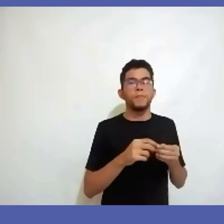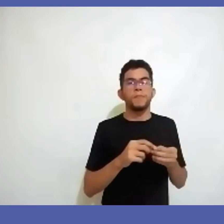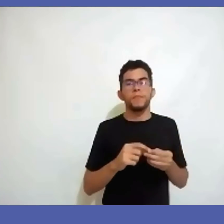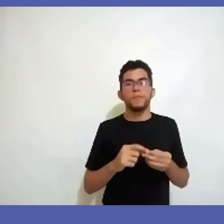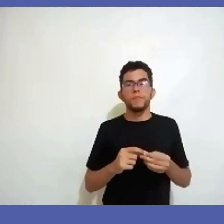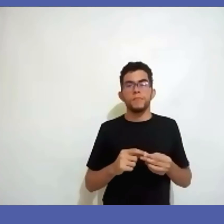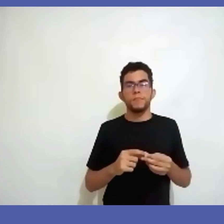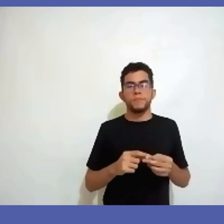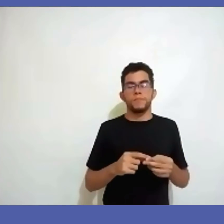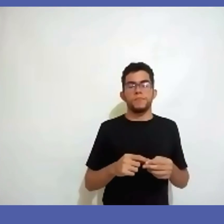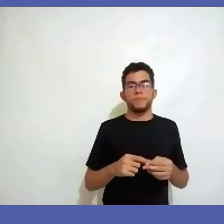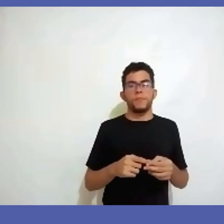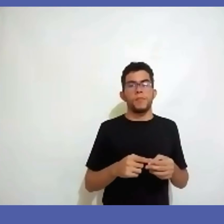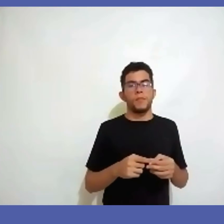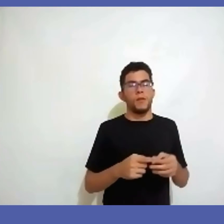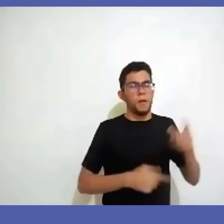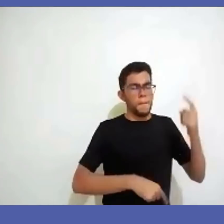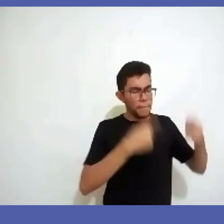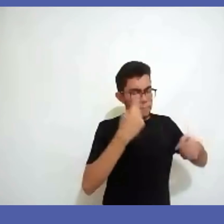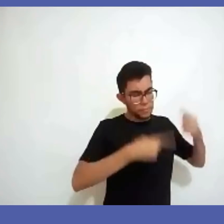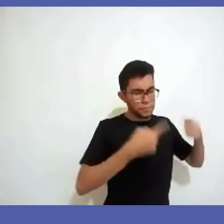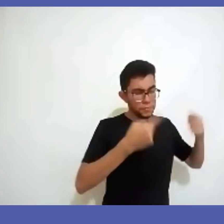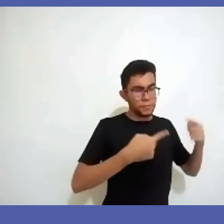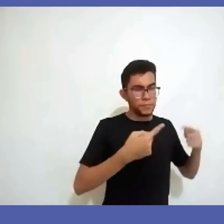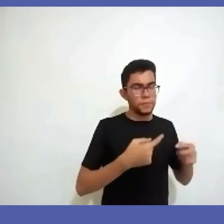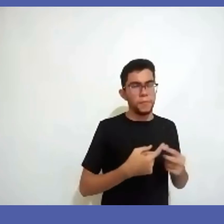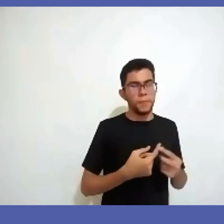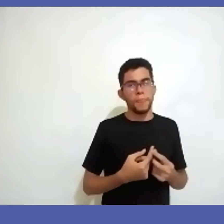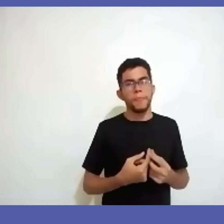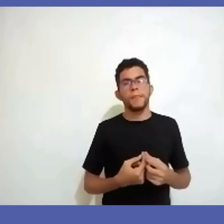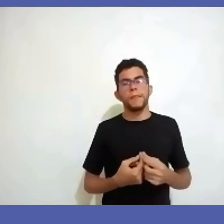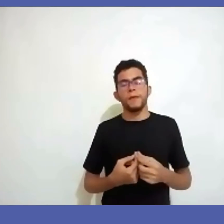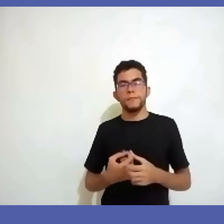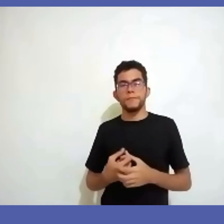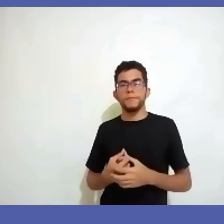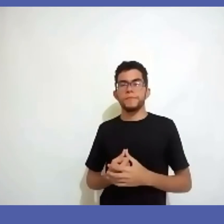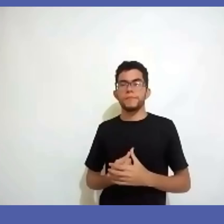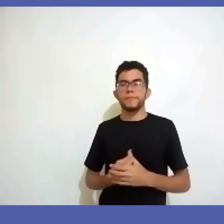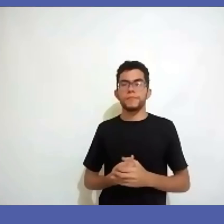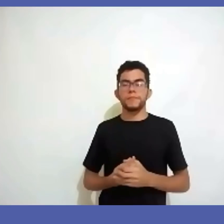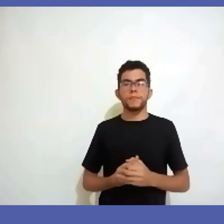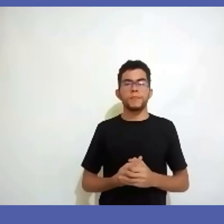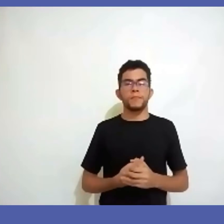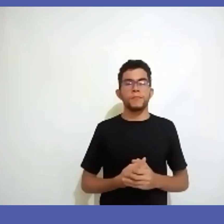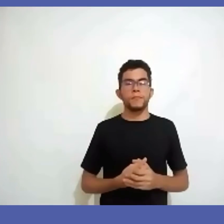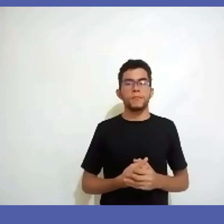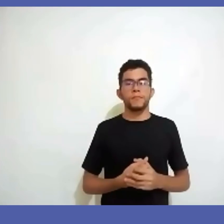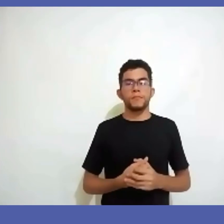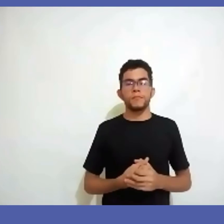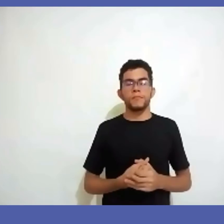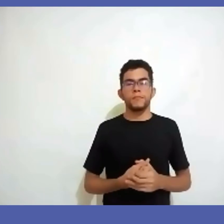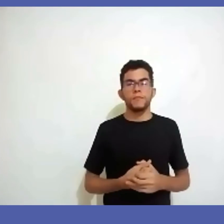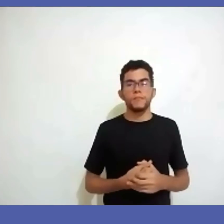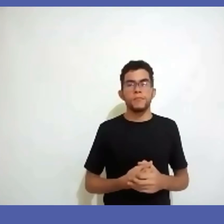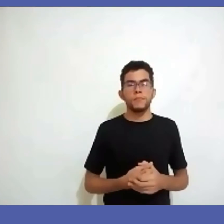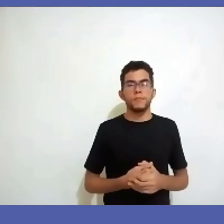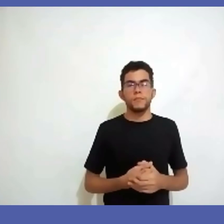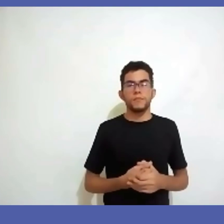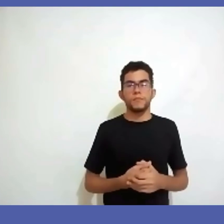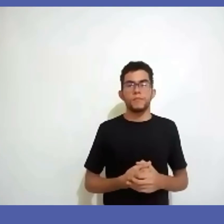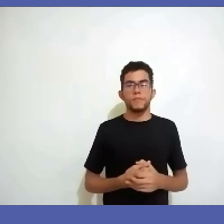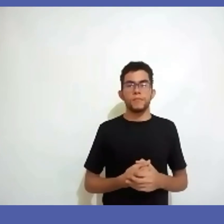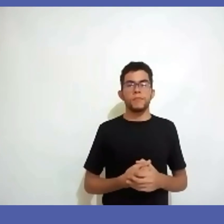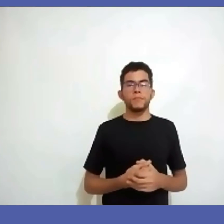a pressão da opinião pública seria muito grande, né? E também a oposição, né, dos muçulmanos seria muito